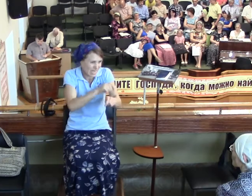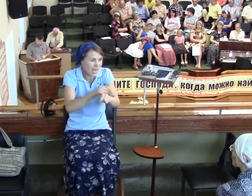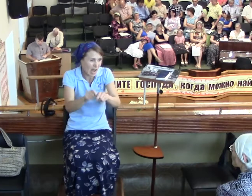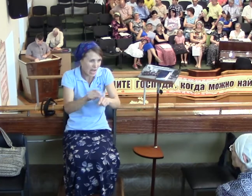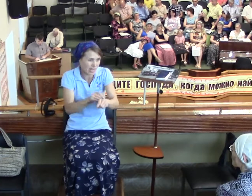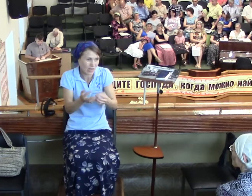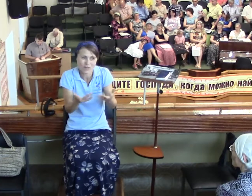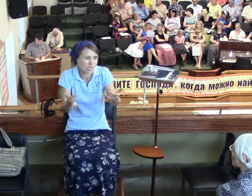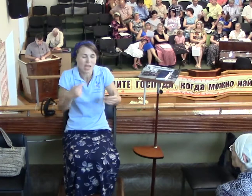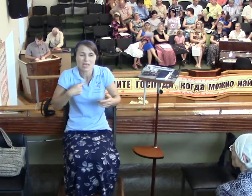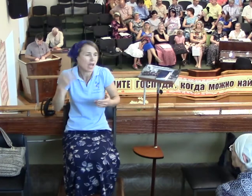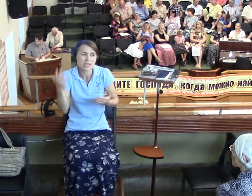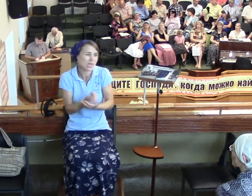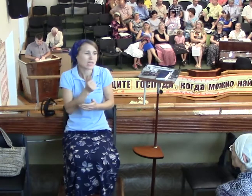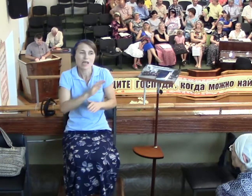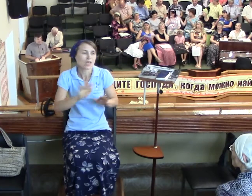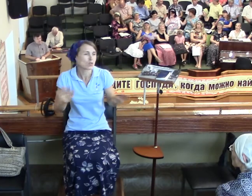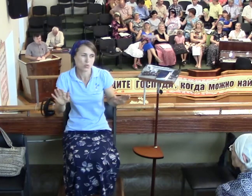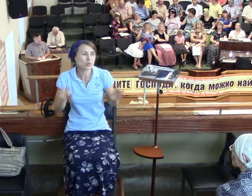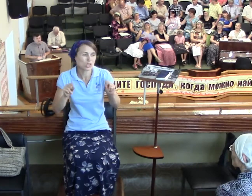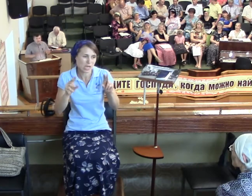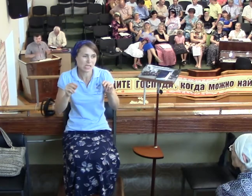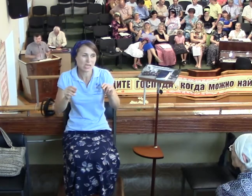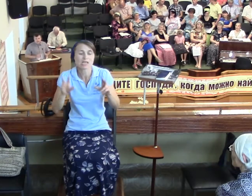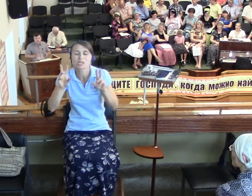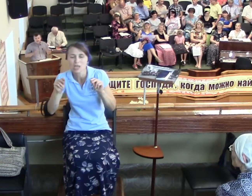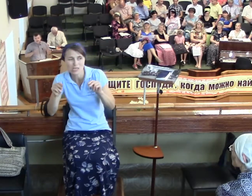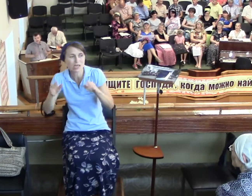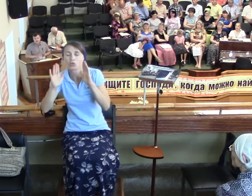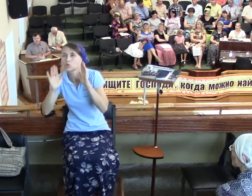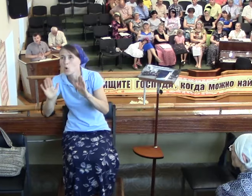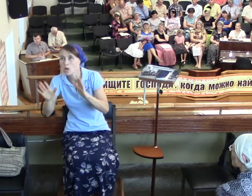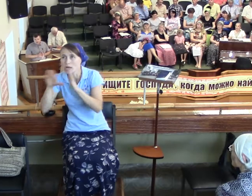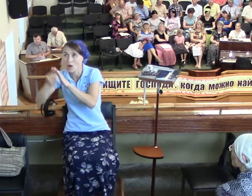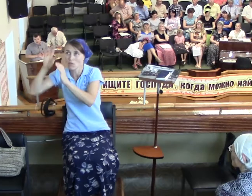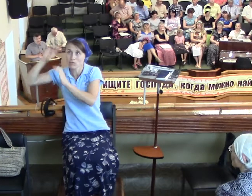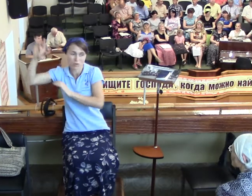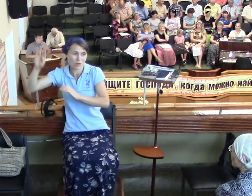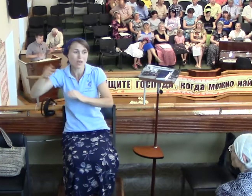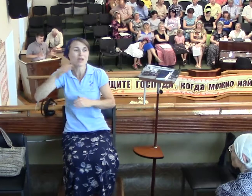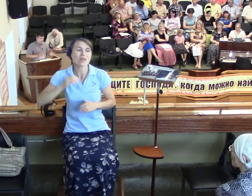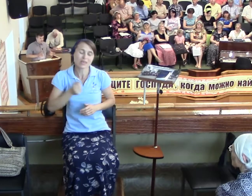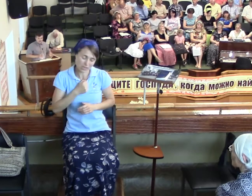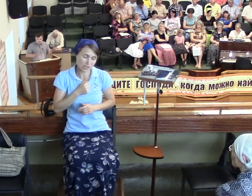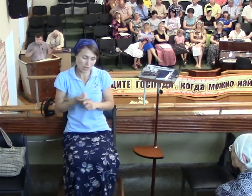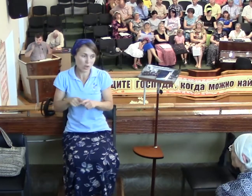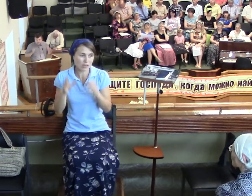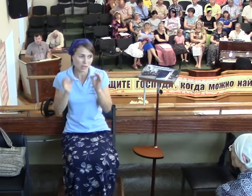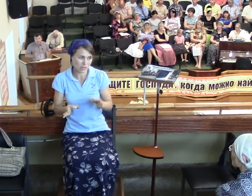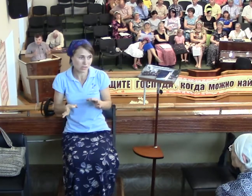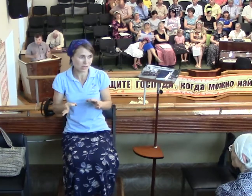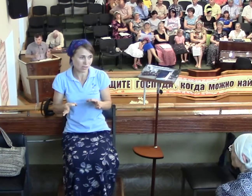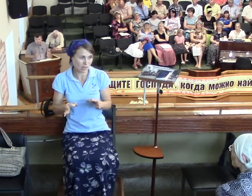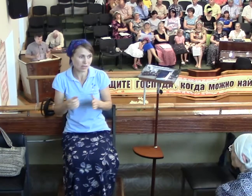только счастья в Боге. Братья и сестры, к сожалению, эта истина, она часто доходит до нас очень поздно. Хорошо, если